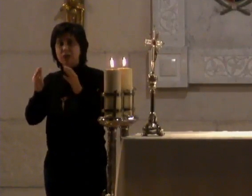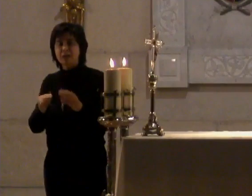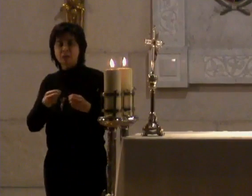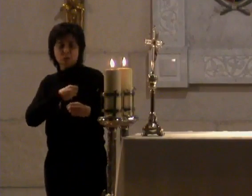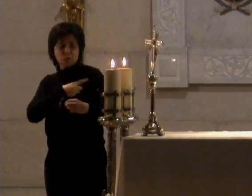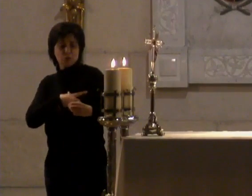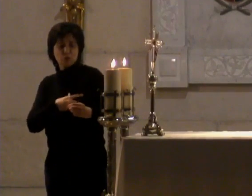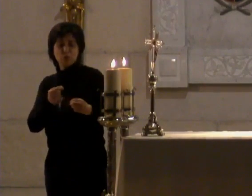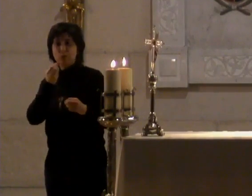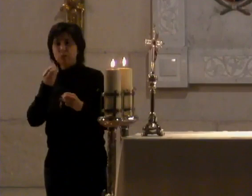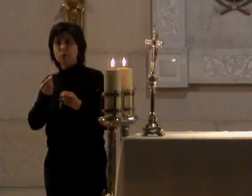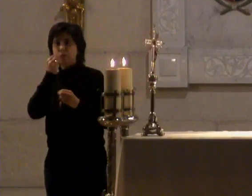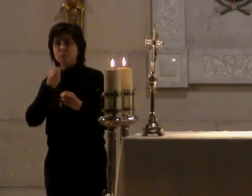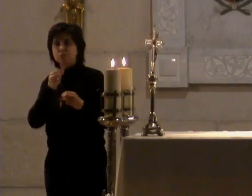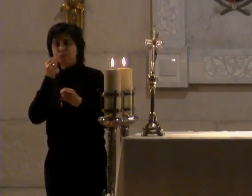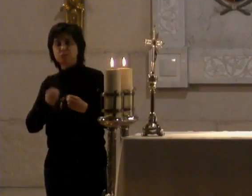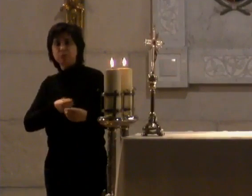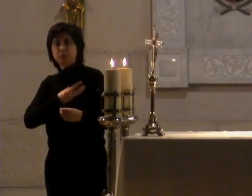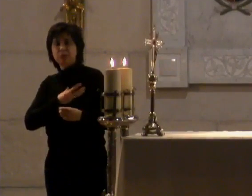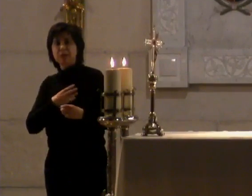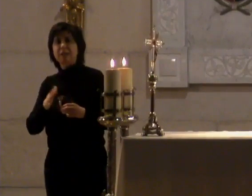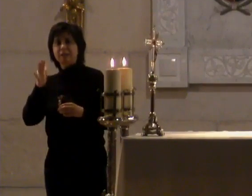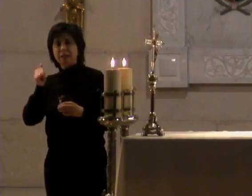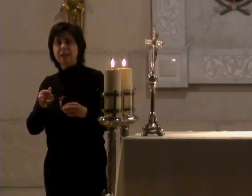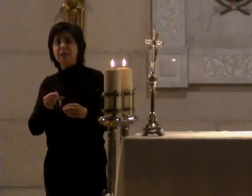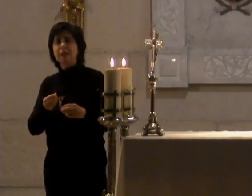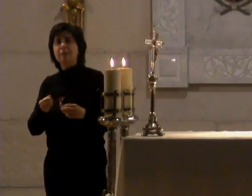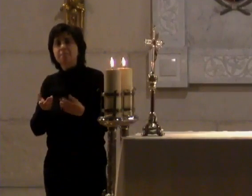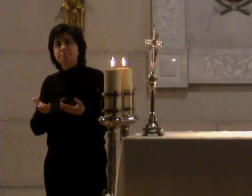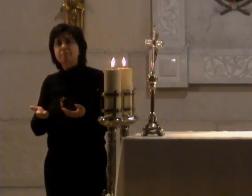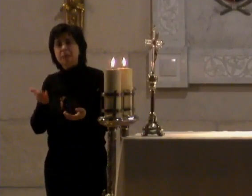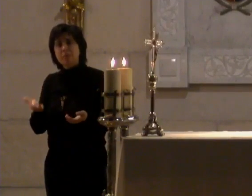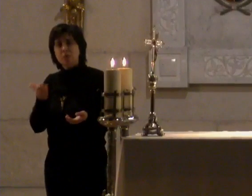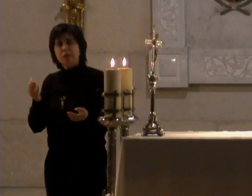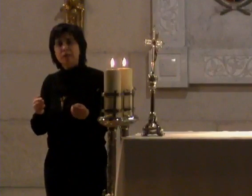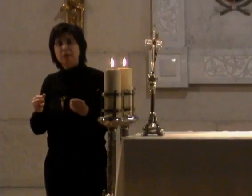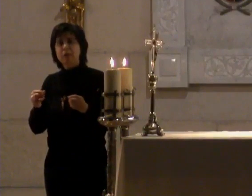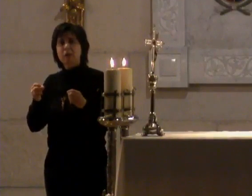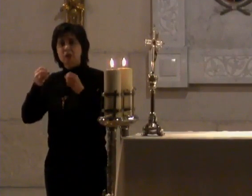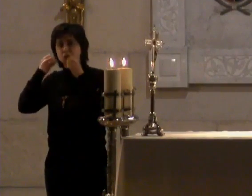corazón. Esa comunión que tanta importancia ha tenido a través de la historia en la vida de la Iglesia,